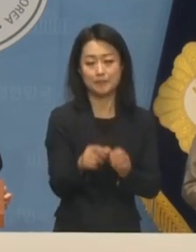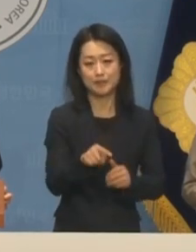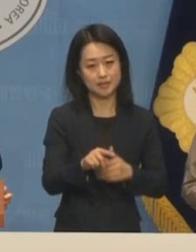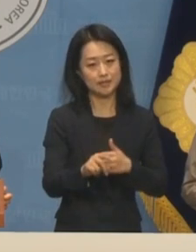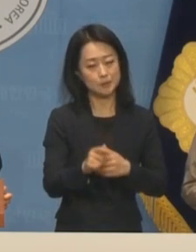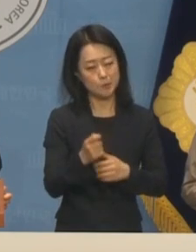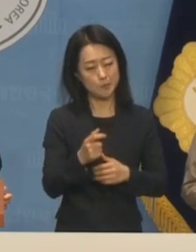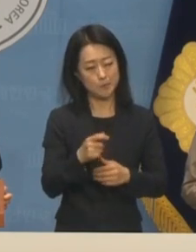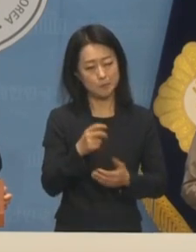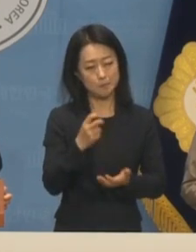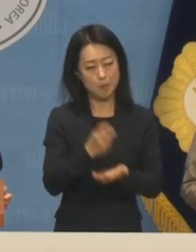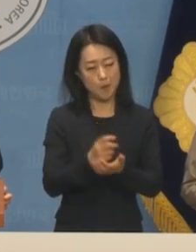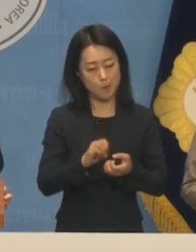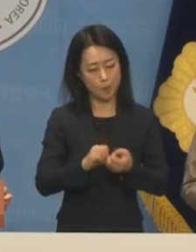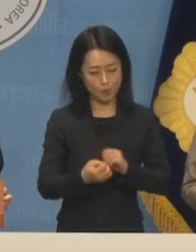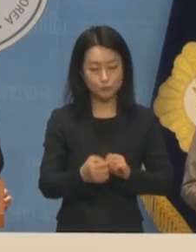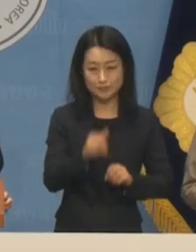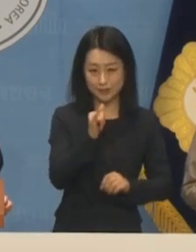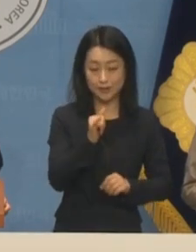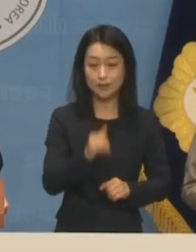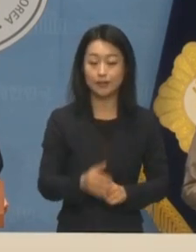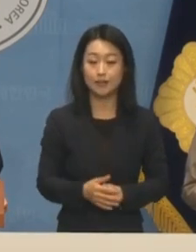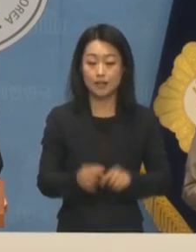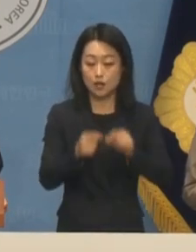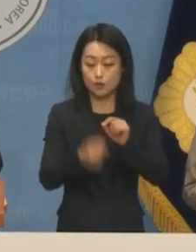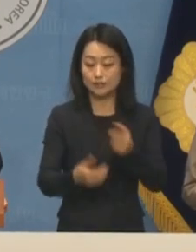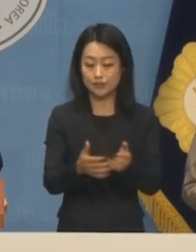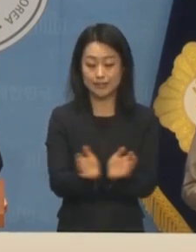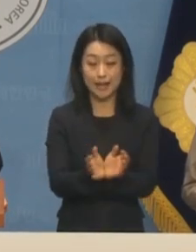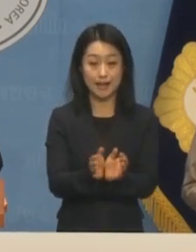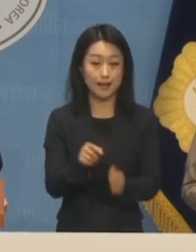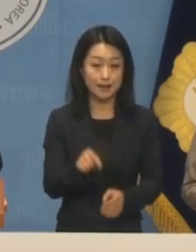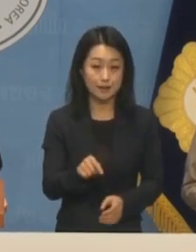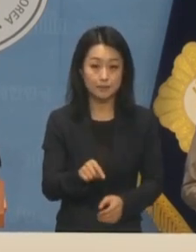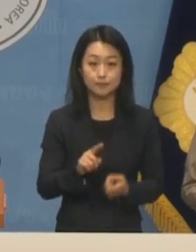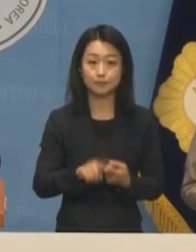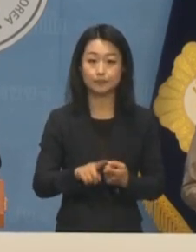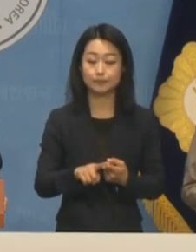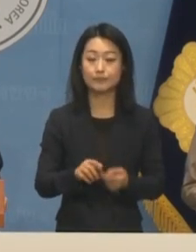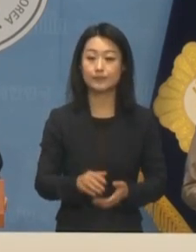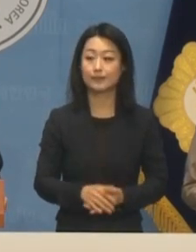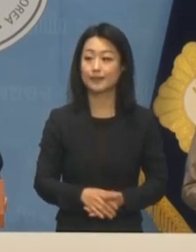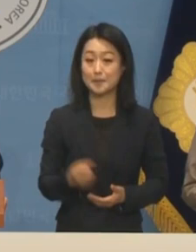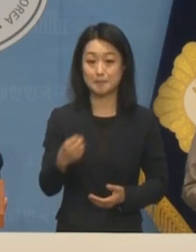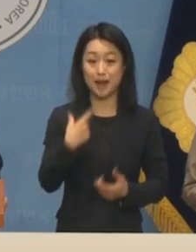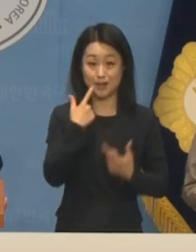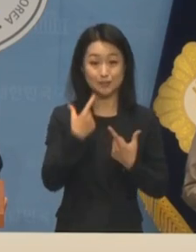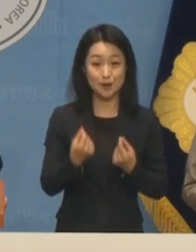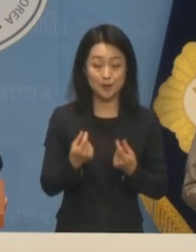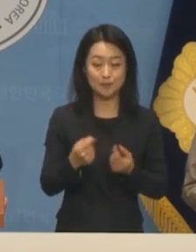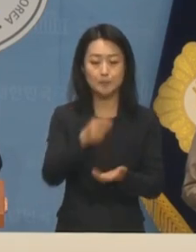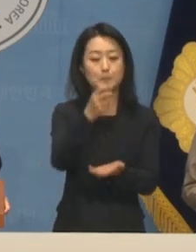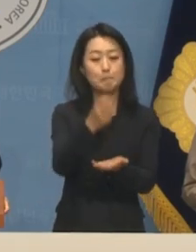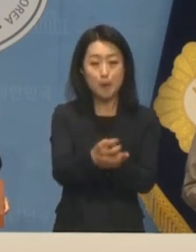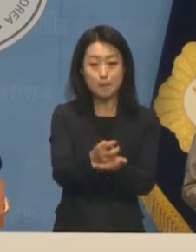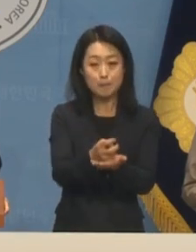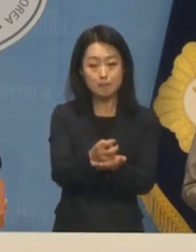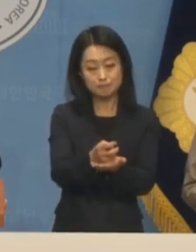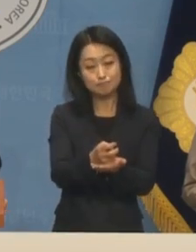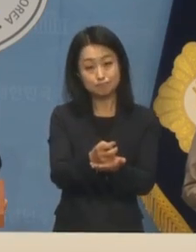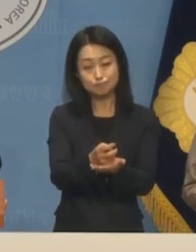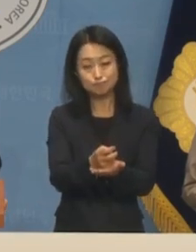하는 것이 이제 위성정당입니다. 이제 위성정당이 말씀 이미 하신 대로 법적인 문제는